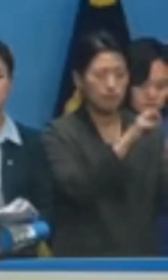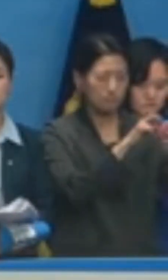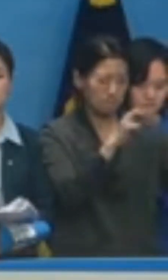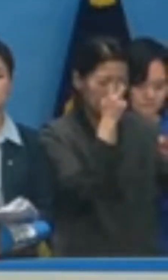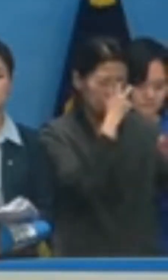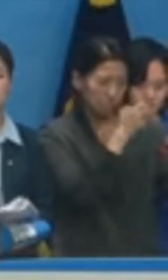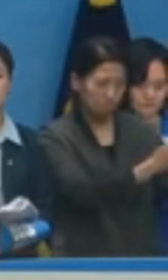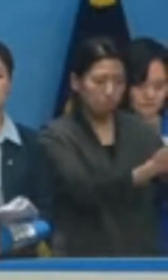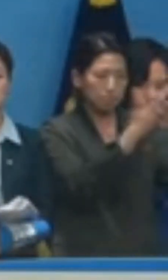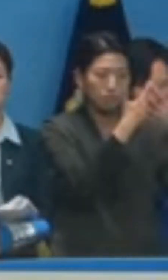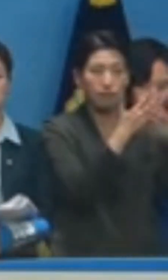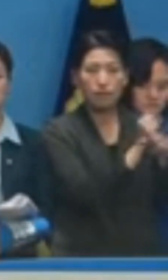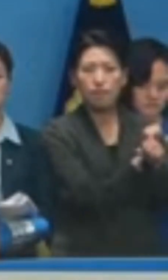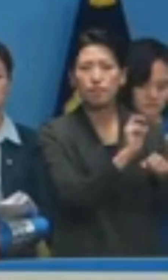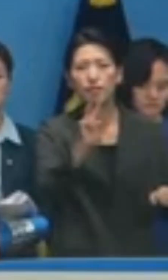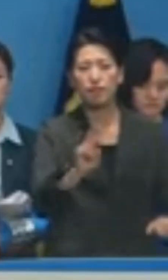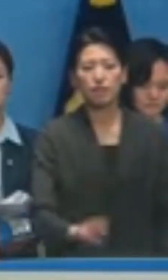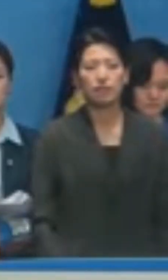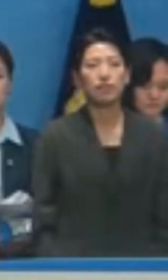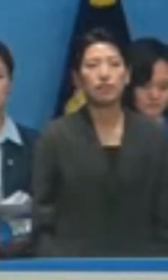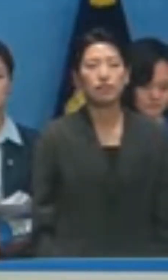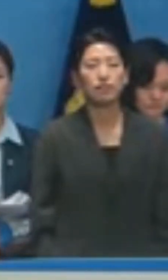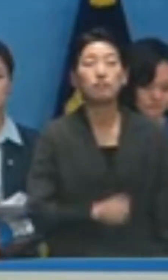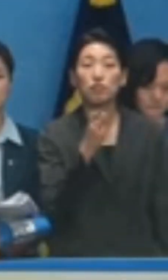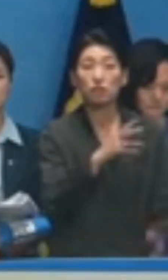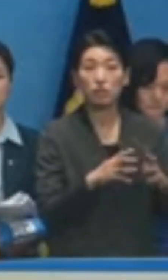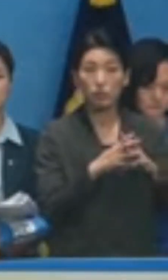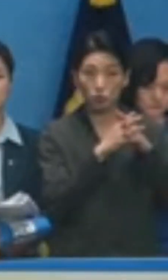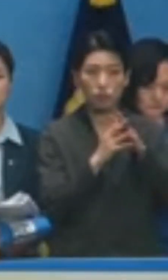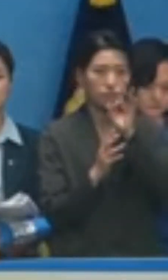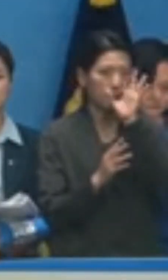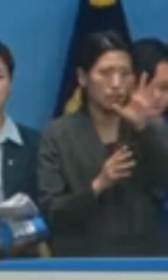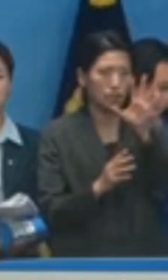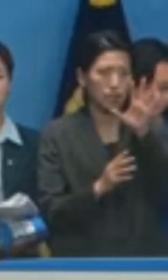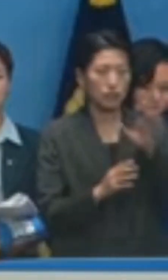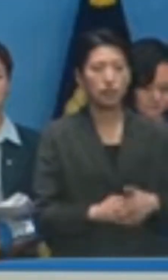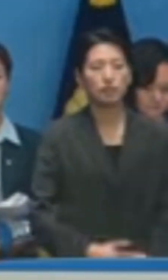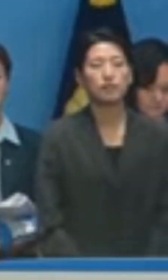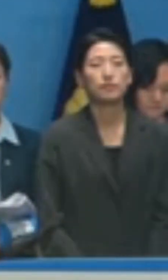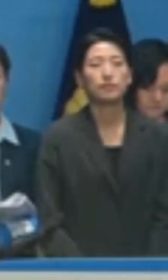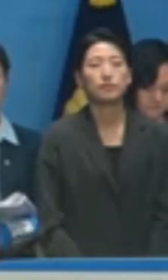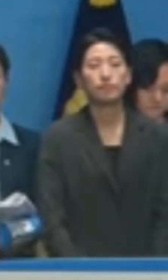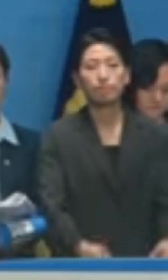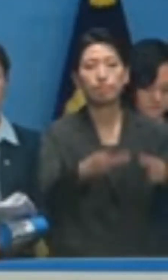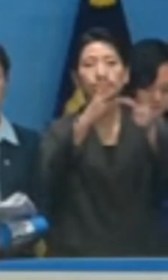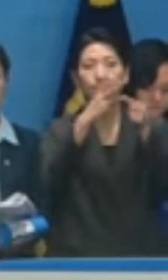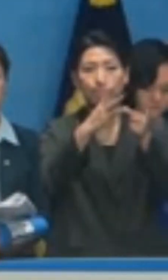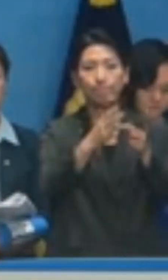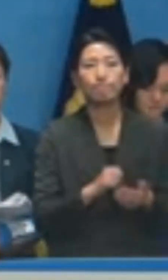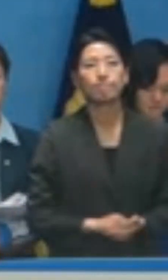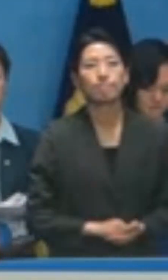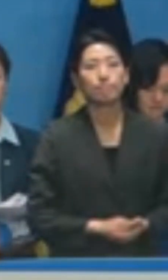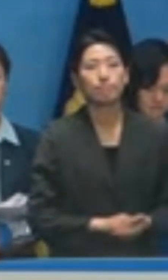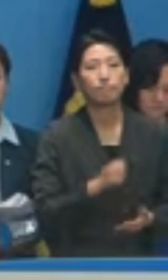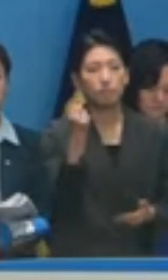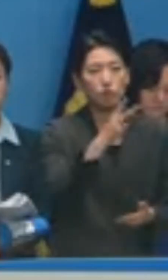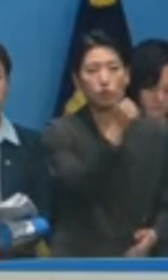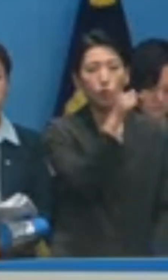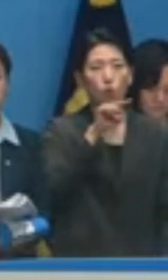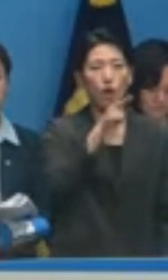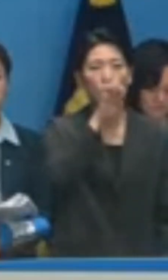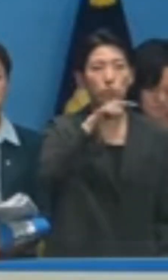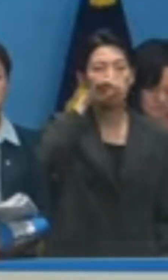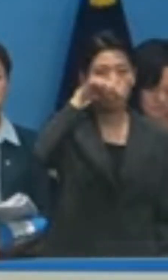어떠한 형태의 공사도 절대 용납할 수 없습니다. 셋째, 무너진 환풍구 재시공을